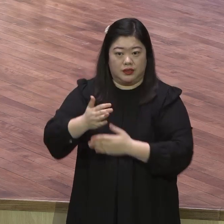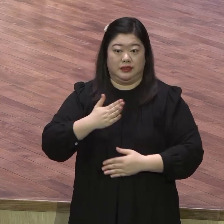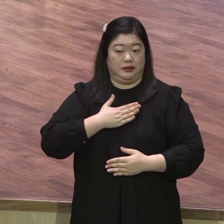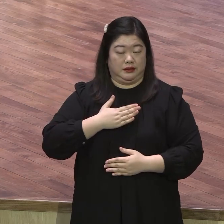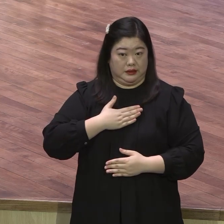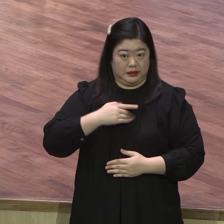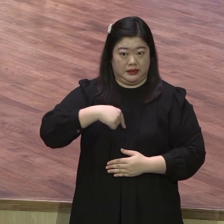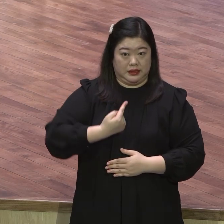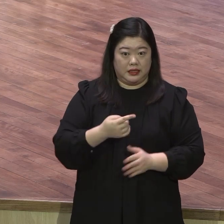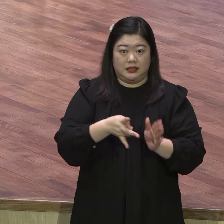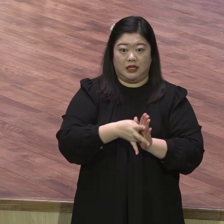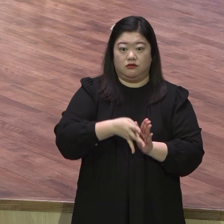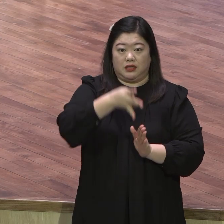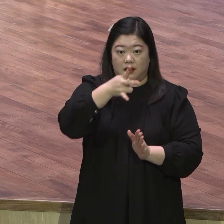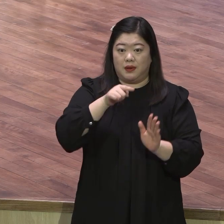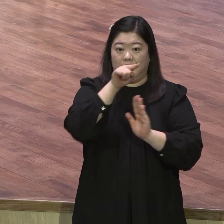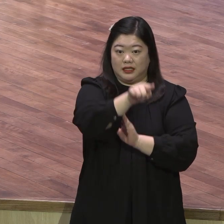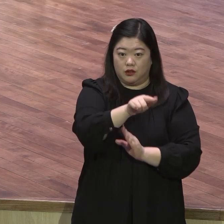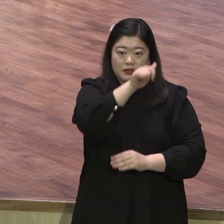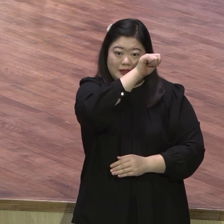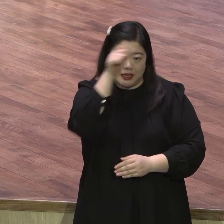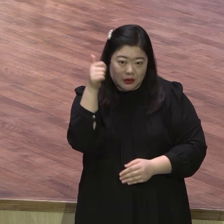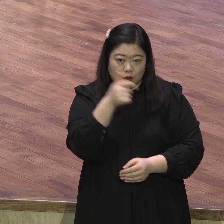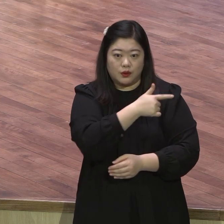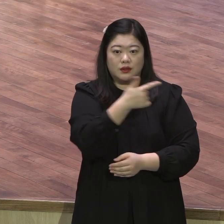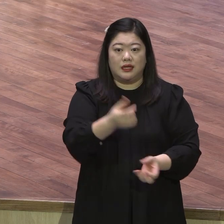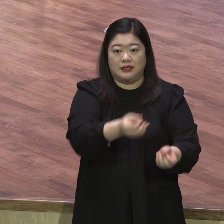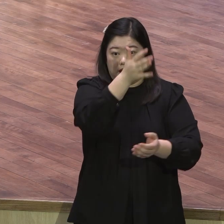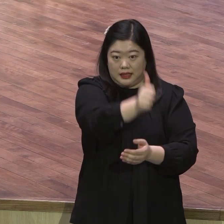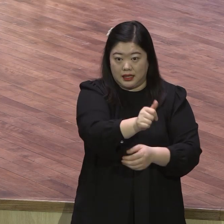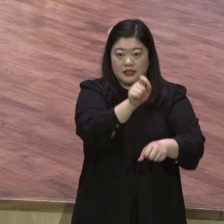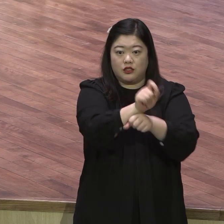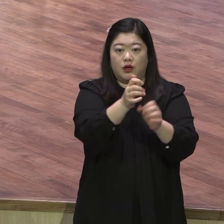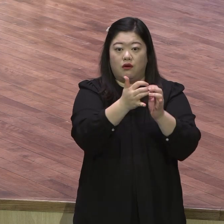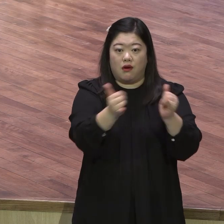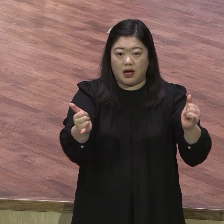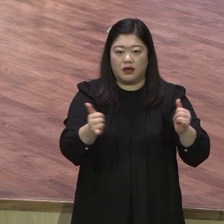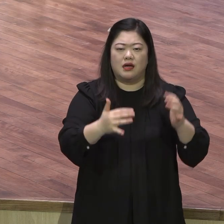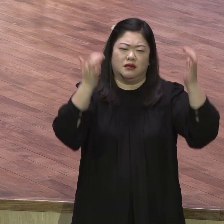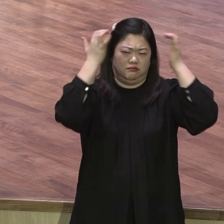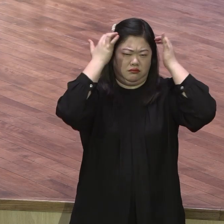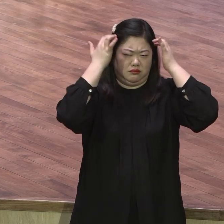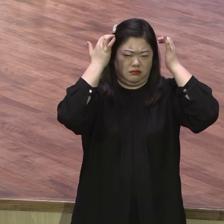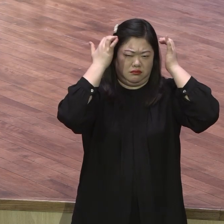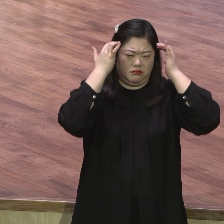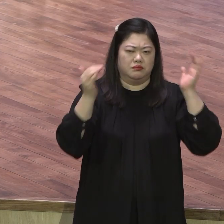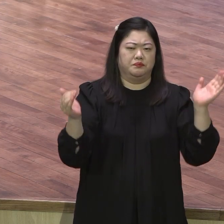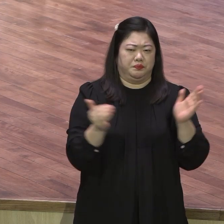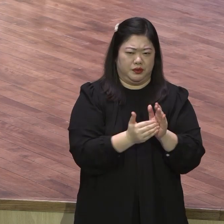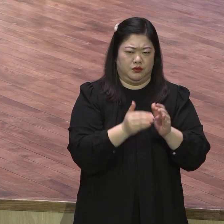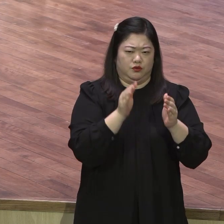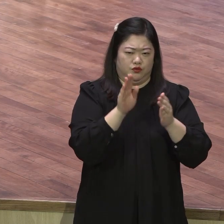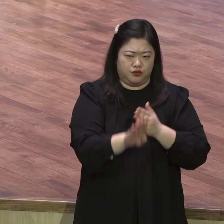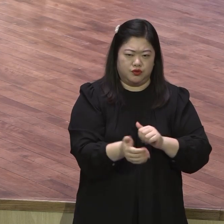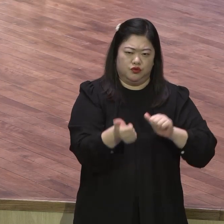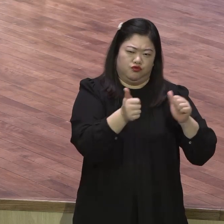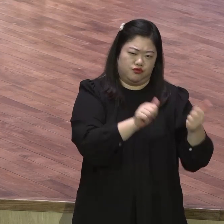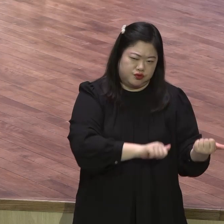예루살렘에 올라가 장로들과 대제상들과 서기관들에게 많은 고난을 받고 죽임을 당하고